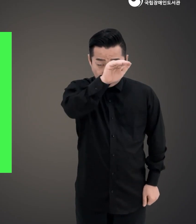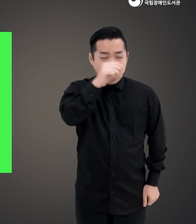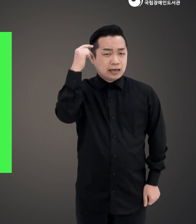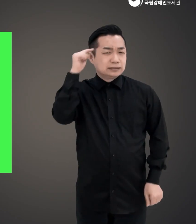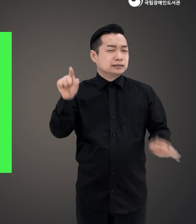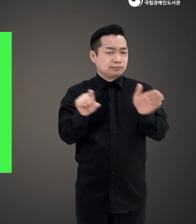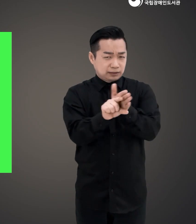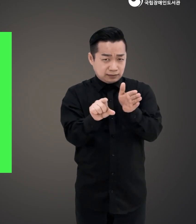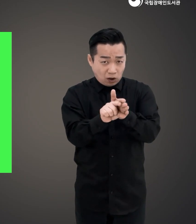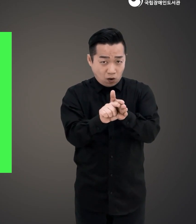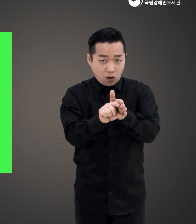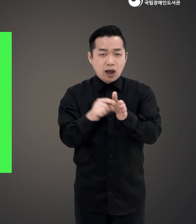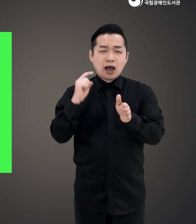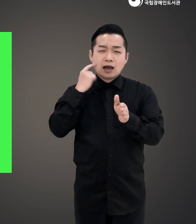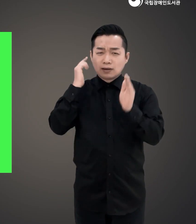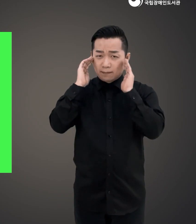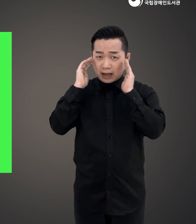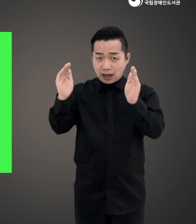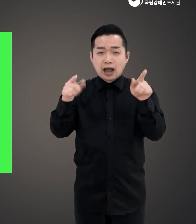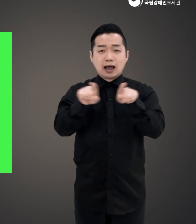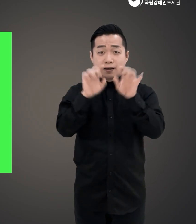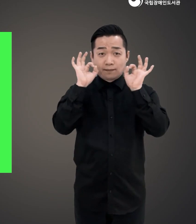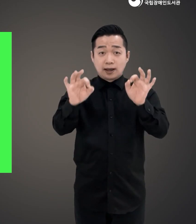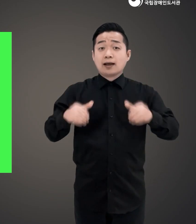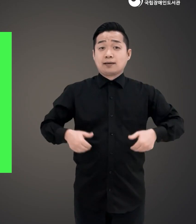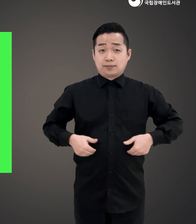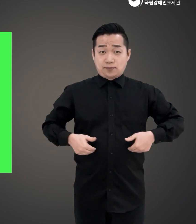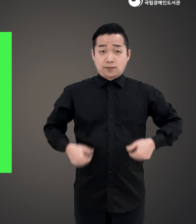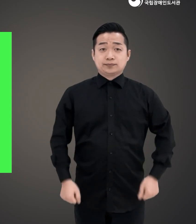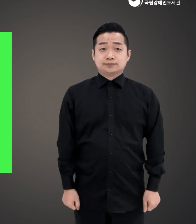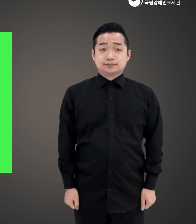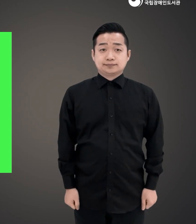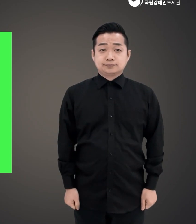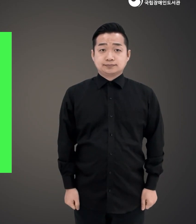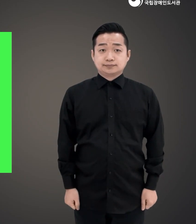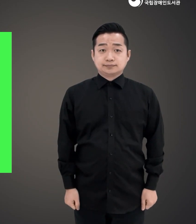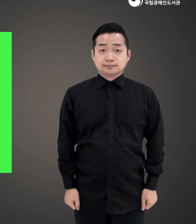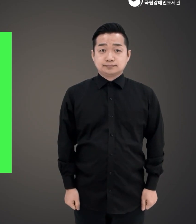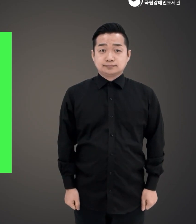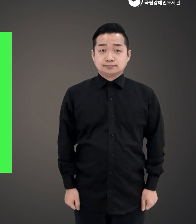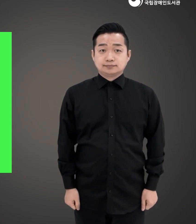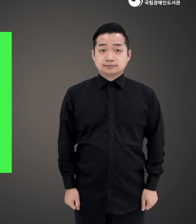신조, 미학을 함께 살펴보아야 한다.